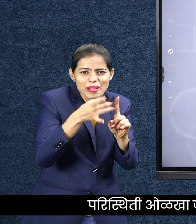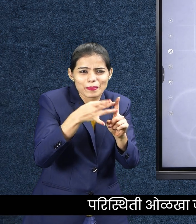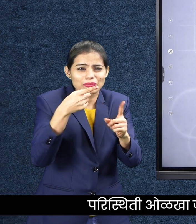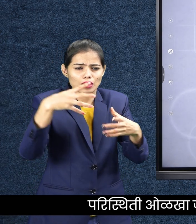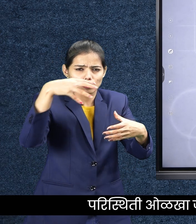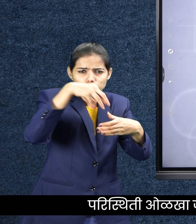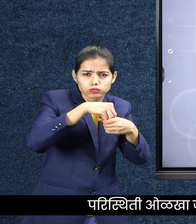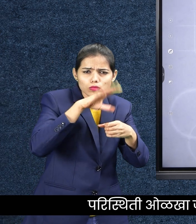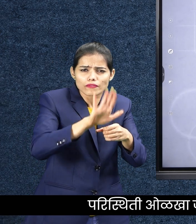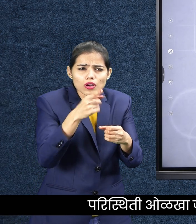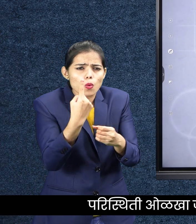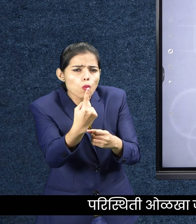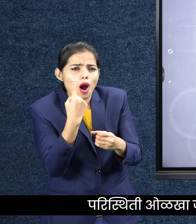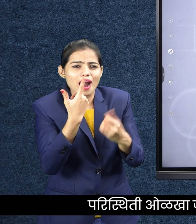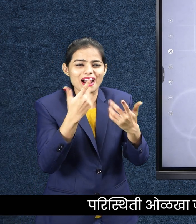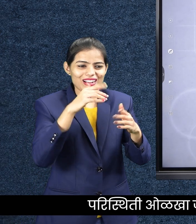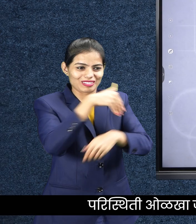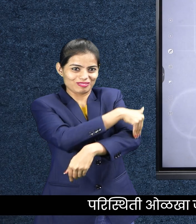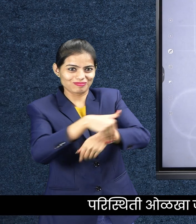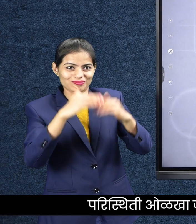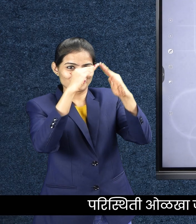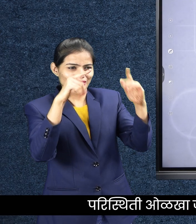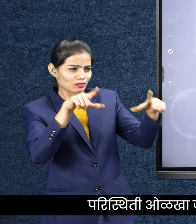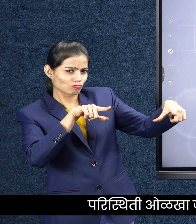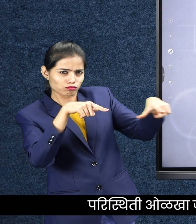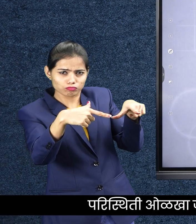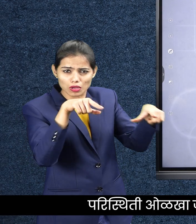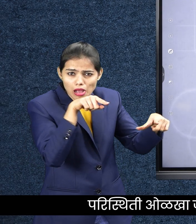परिस्थिती ओळखा जेथे घन पदार्थांचे रूपांतर करणे प्रासंगिक आहे.